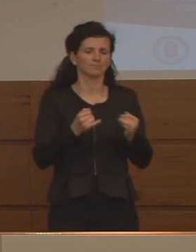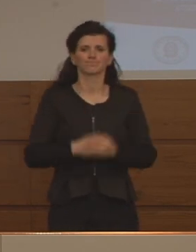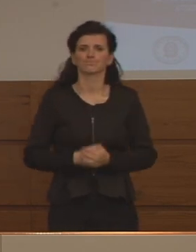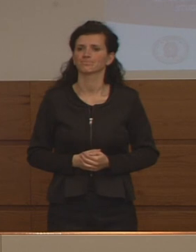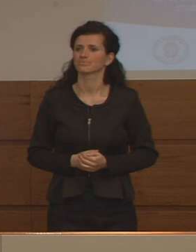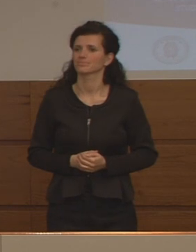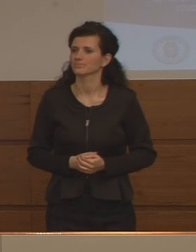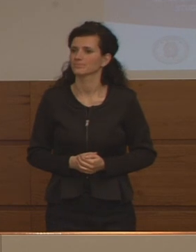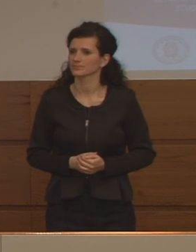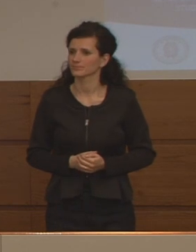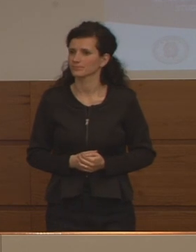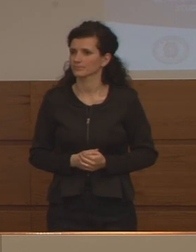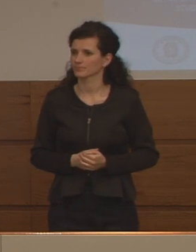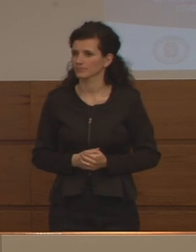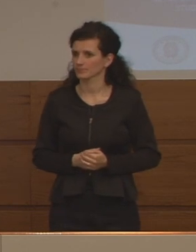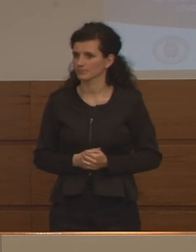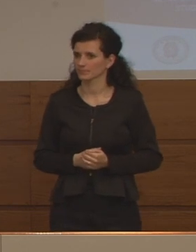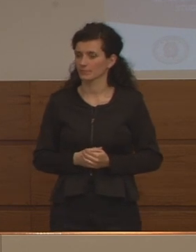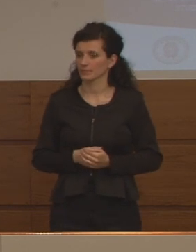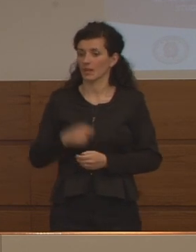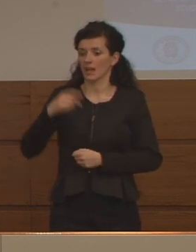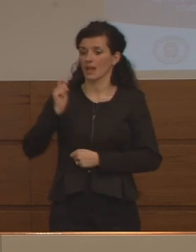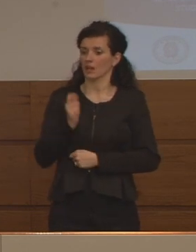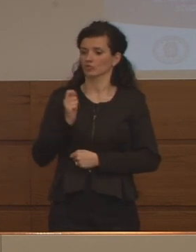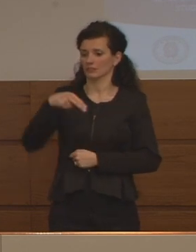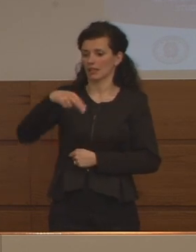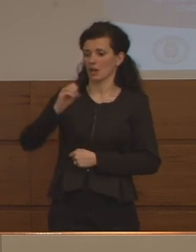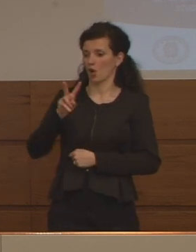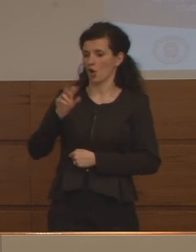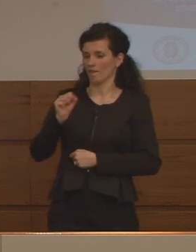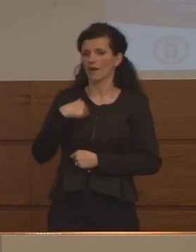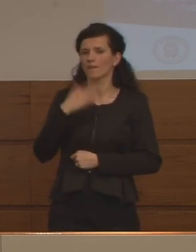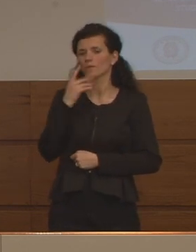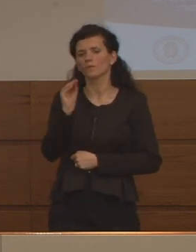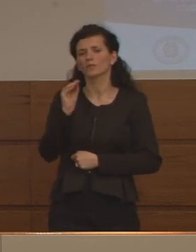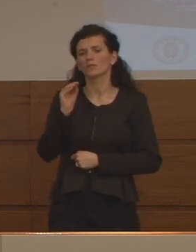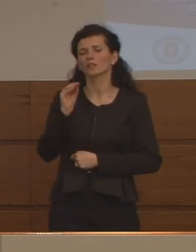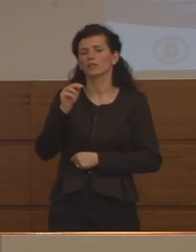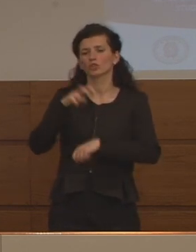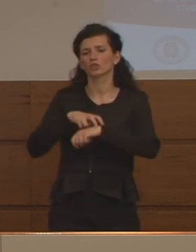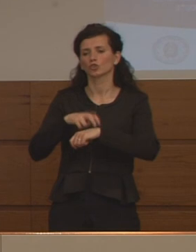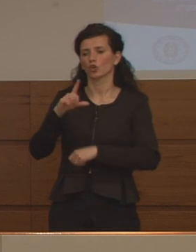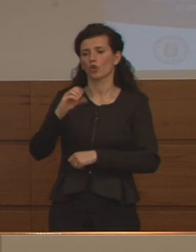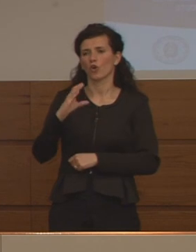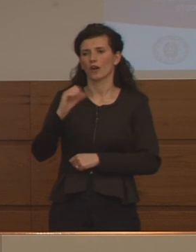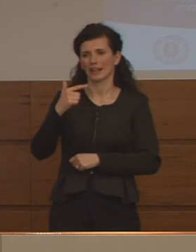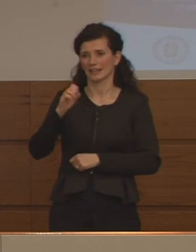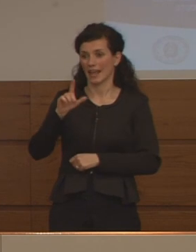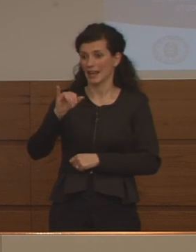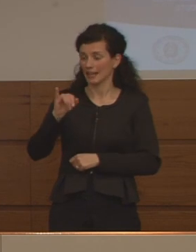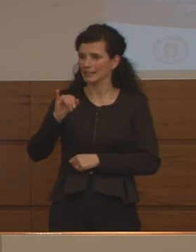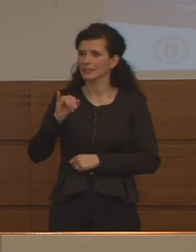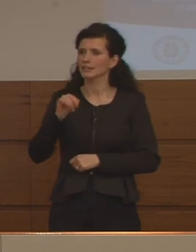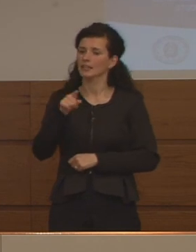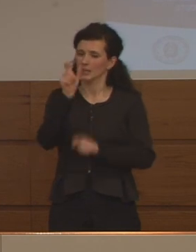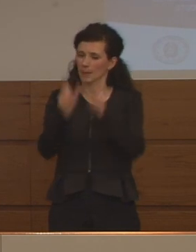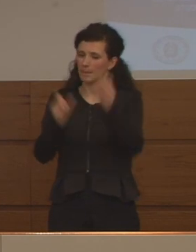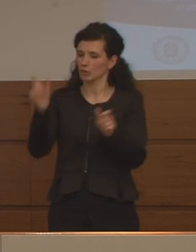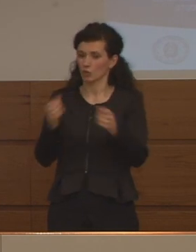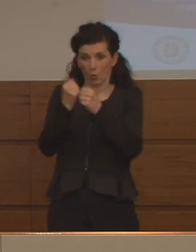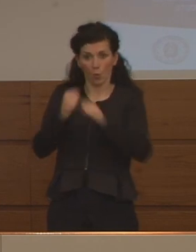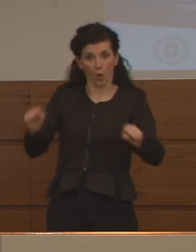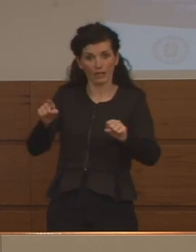buongiorno giuliano bormioli agenzia nova io avrei voluto che dal dottor locatelli se c'è evidenza che i guariti si siano immunizzati